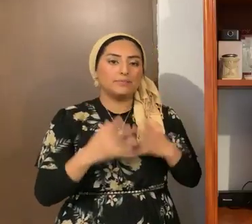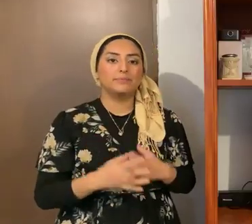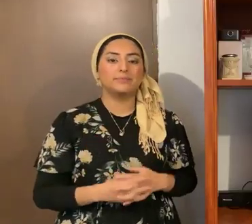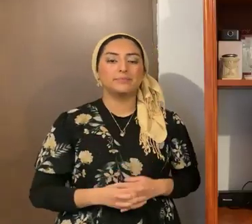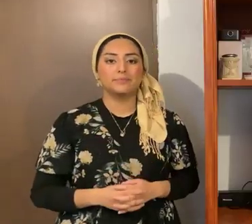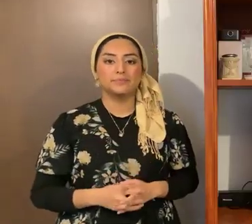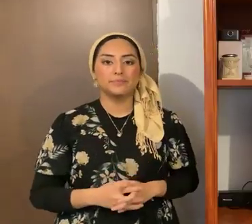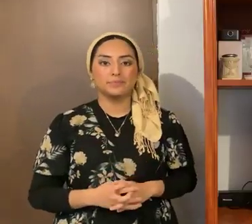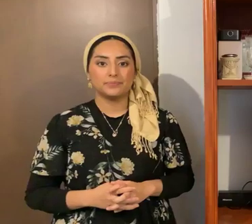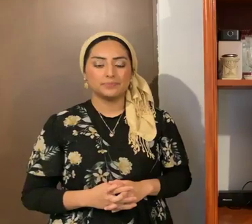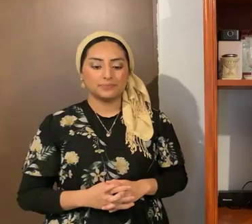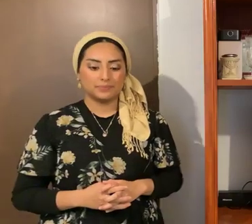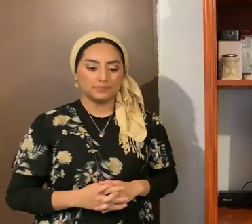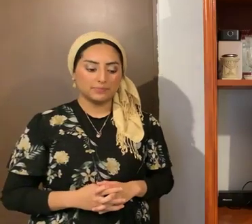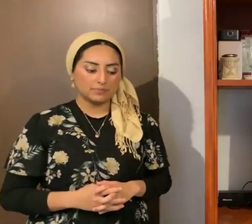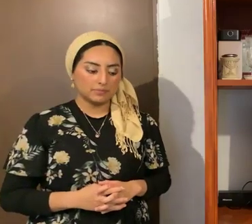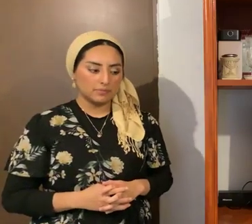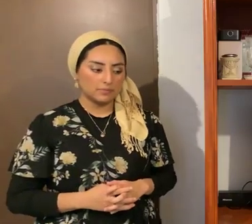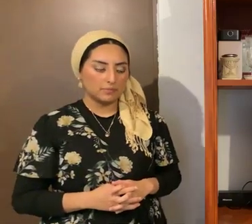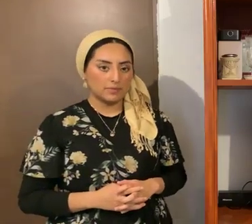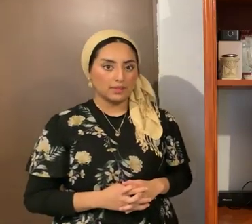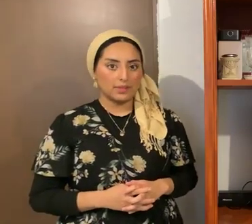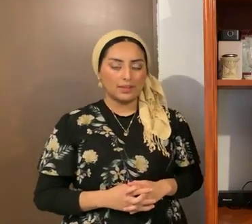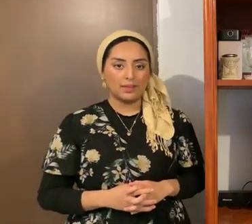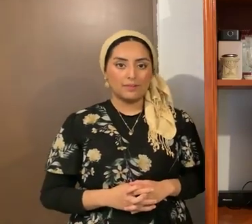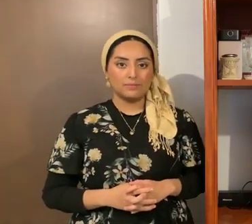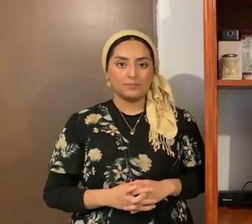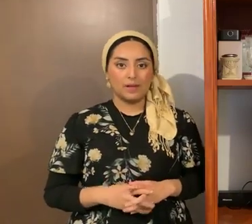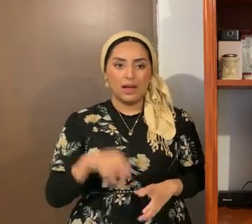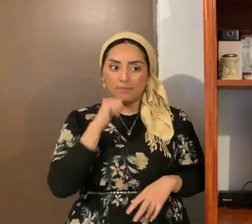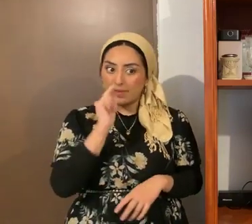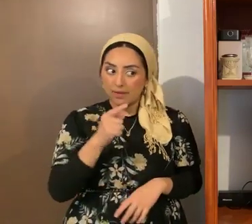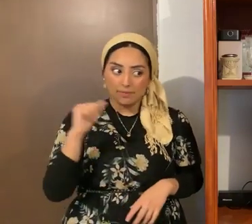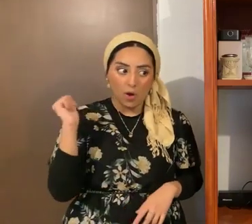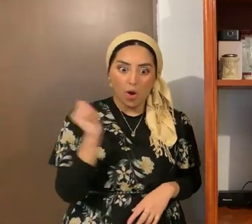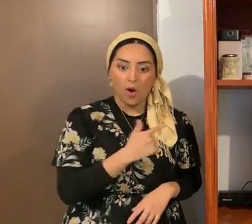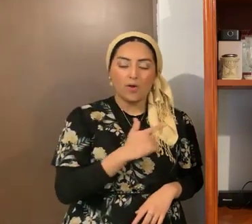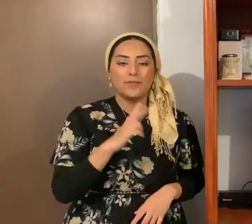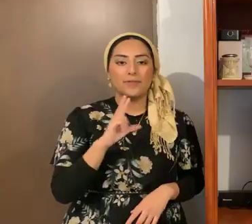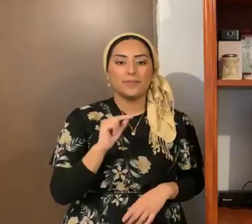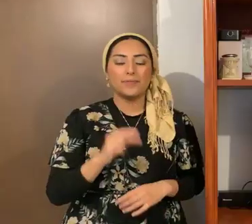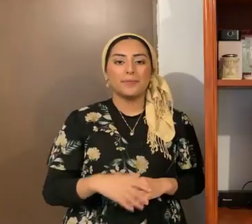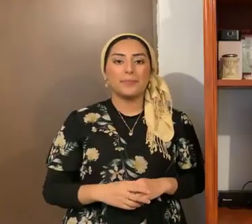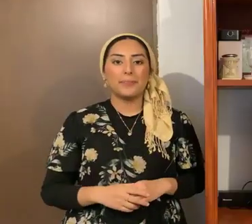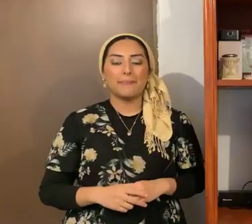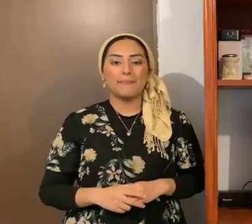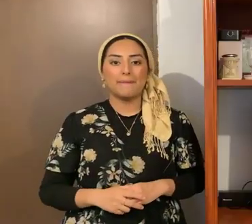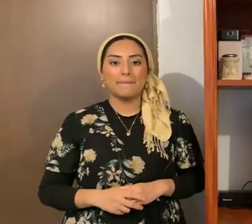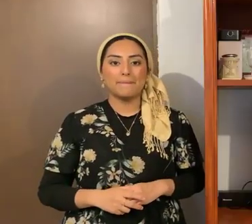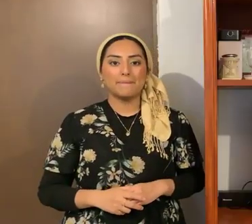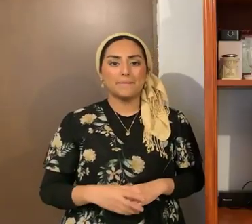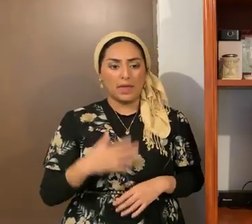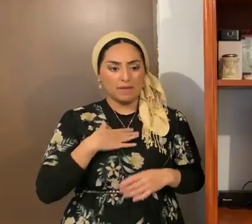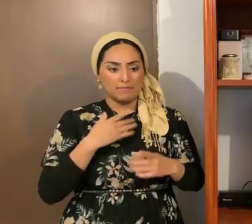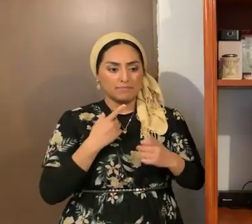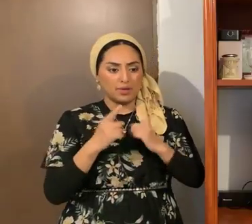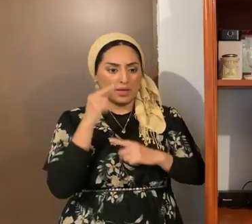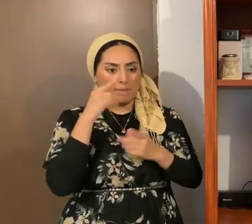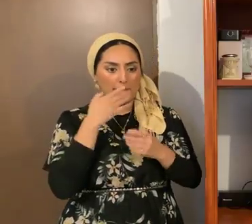avergonzado. No pongan esas caras, no estoy regañando a todos. Aleluya. Vaya, o estoy hablando mal de